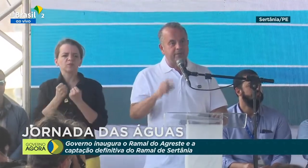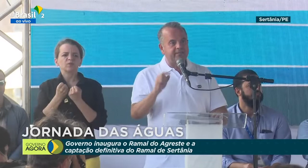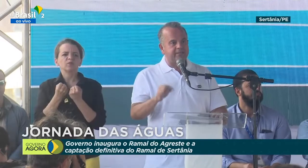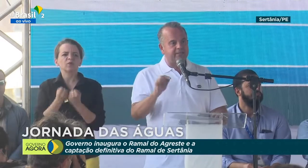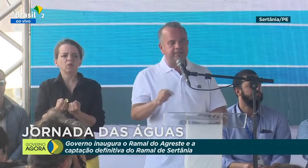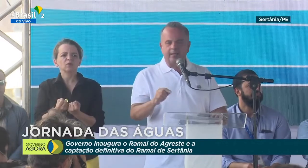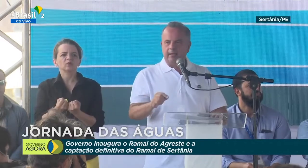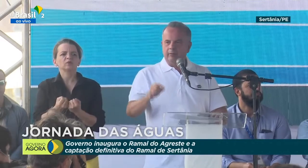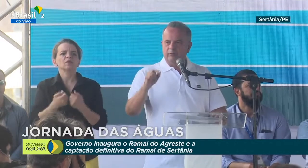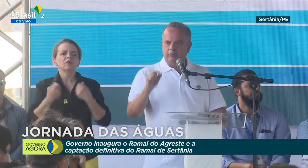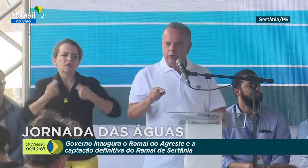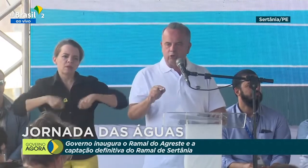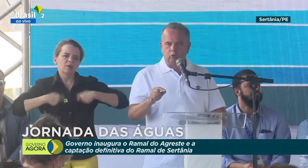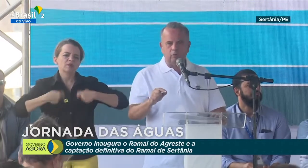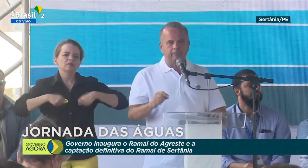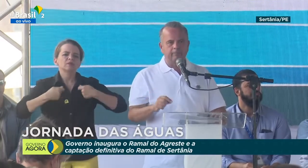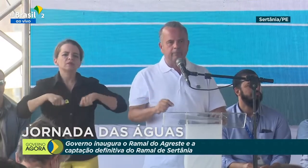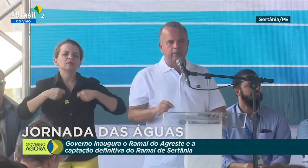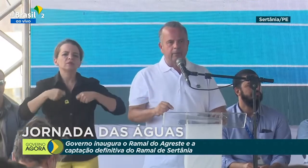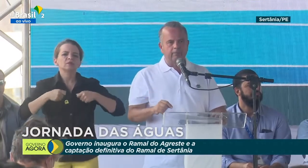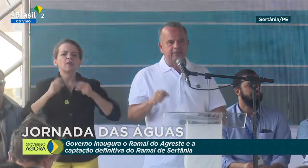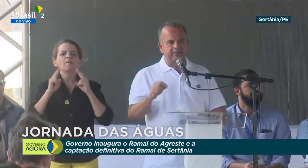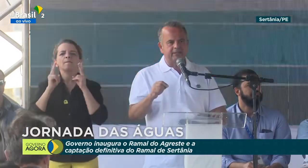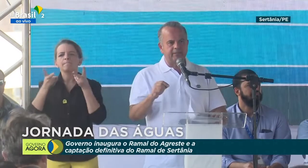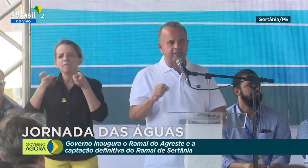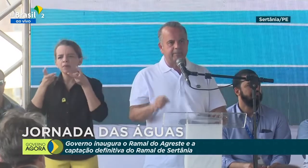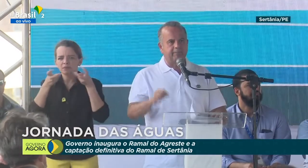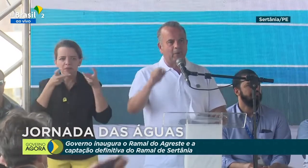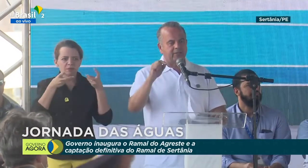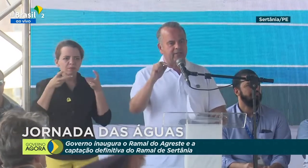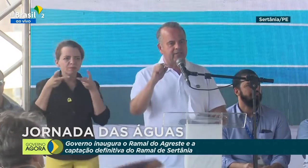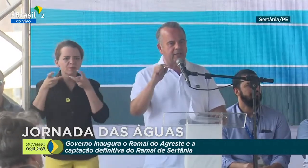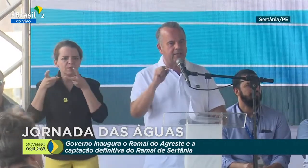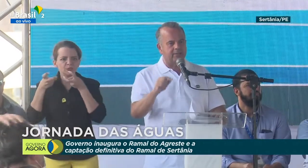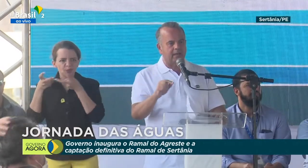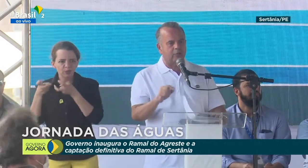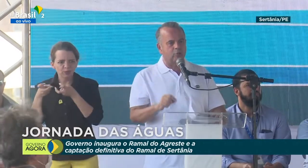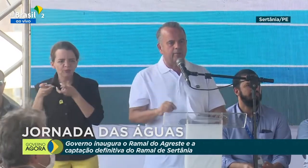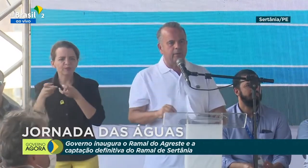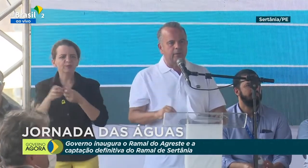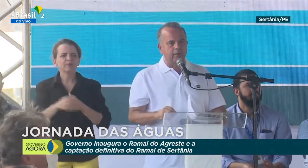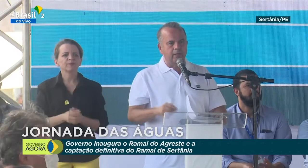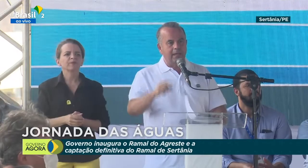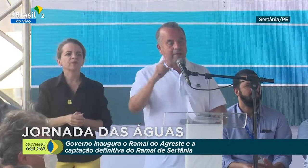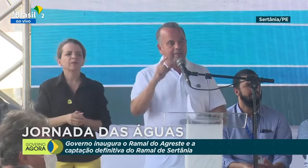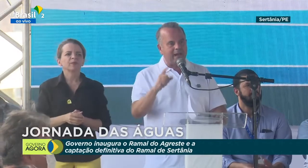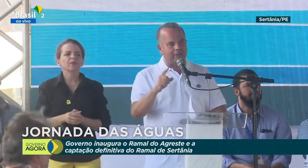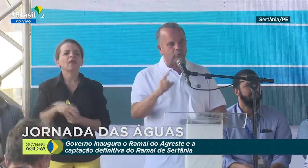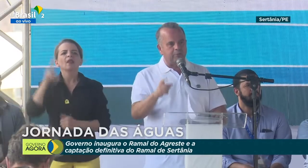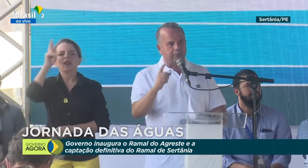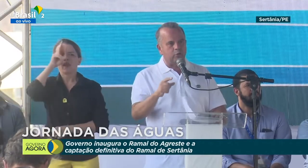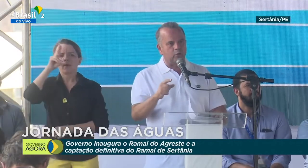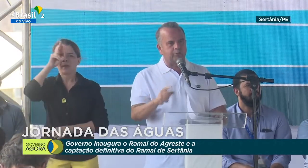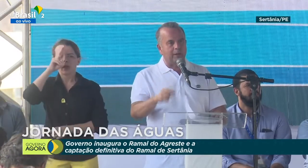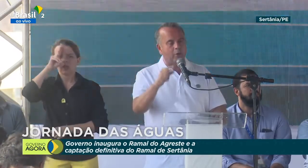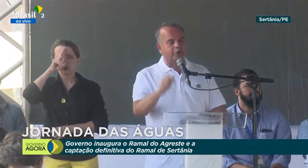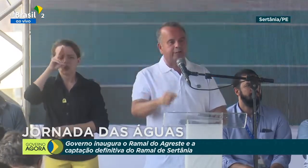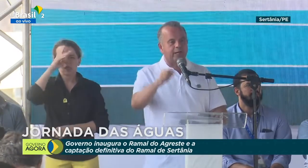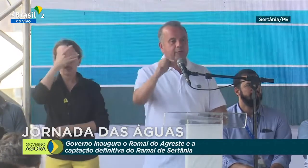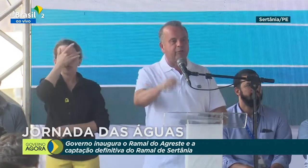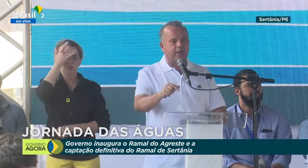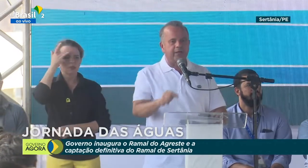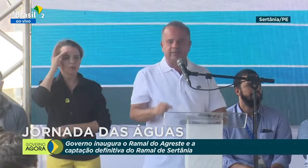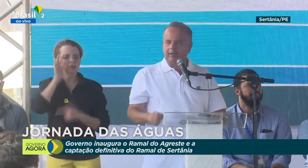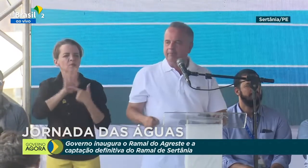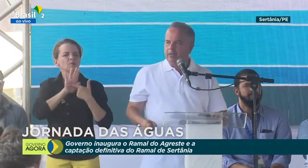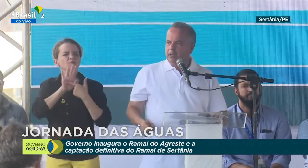esforço que precisa ser visto, precisa ser potencializado e lembrado às pessoas para mostrar